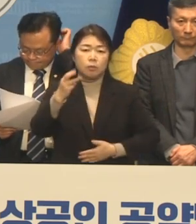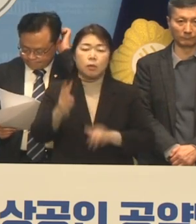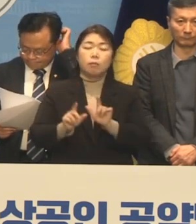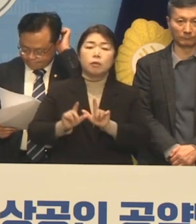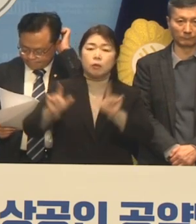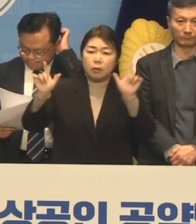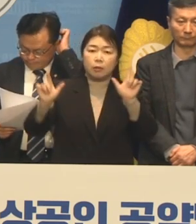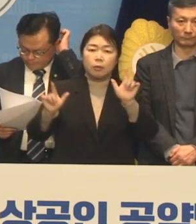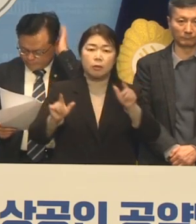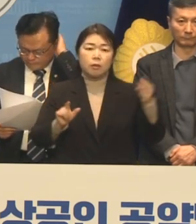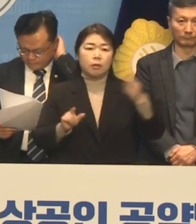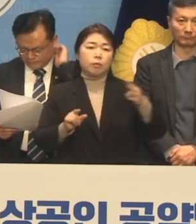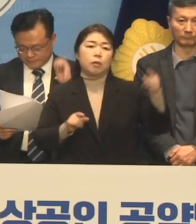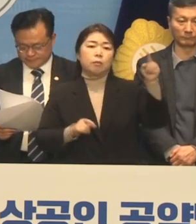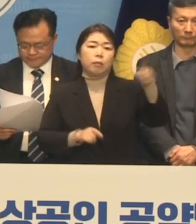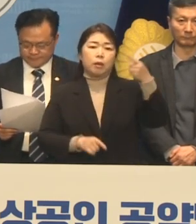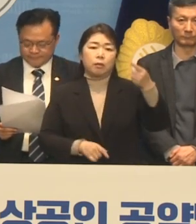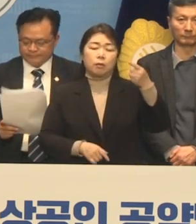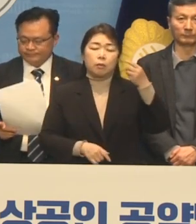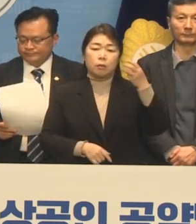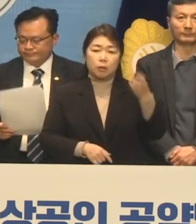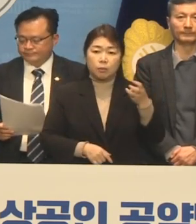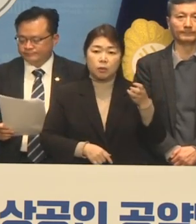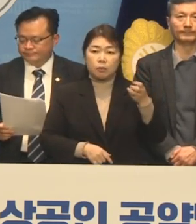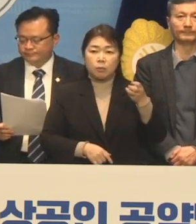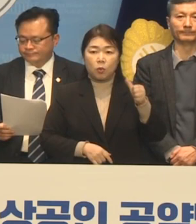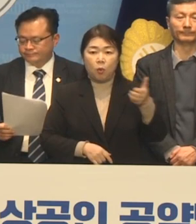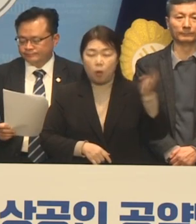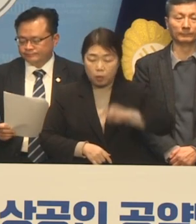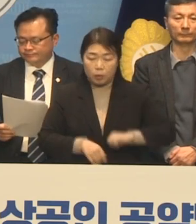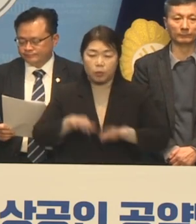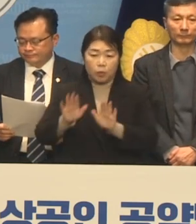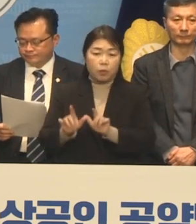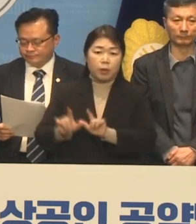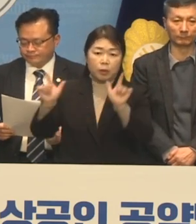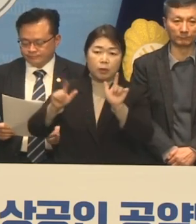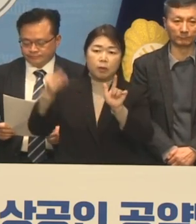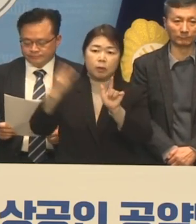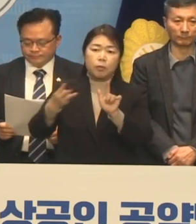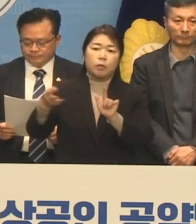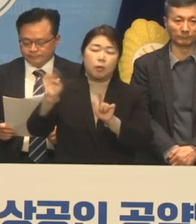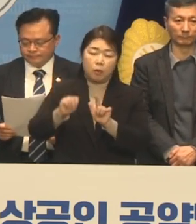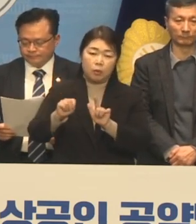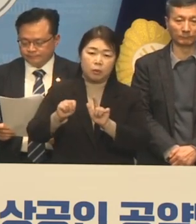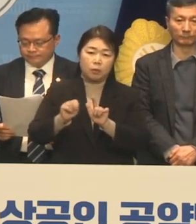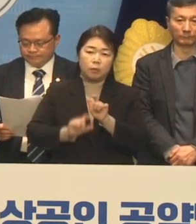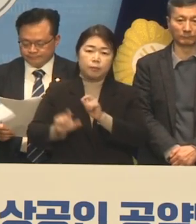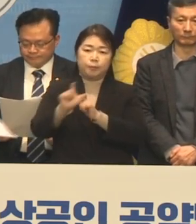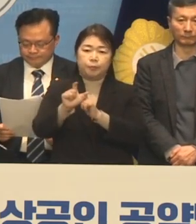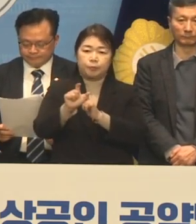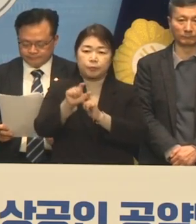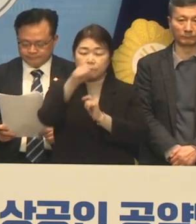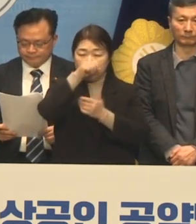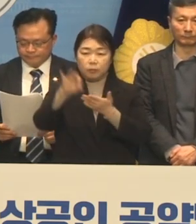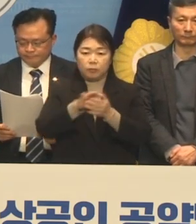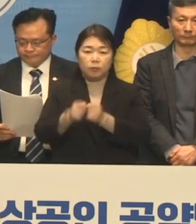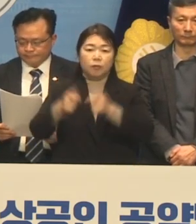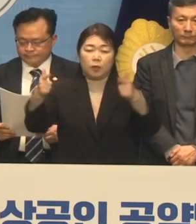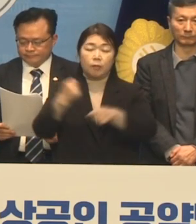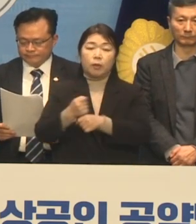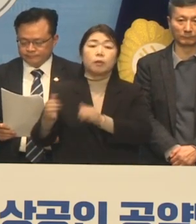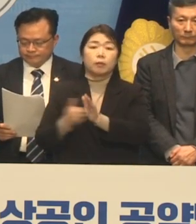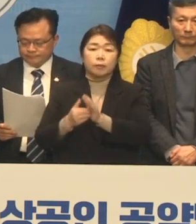2023년에는 3,135억 원, 그리고 올해는 3천억 원을 증액을 시켰습니다.